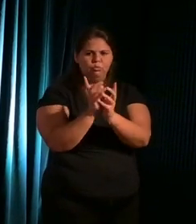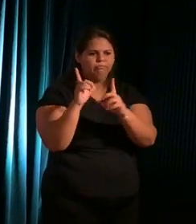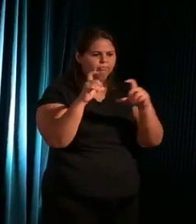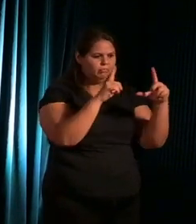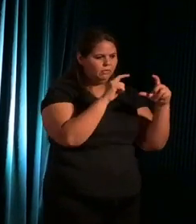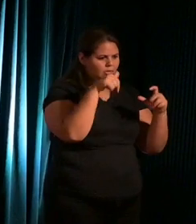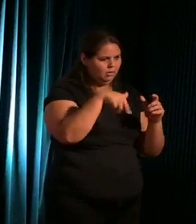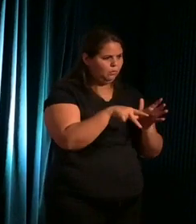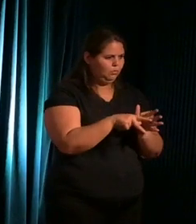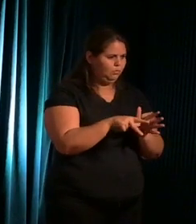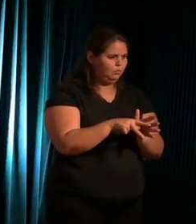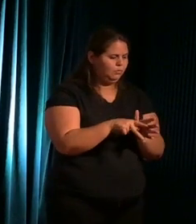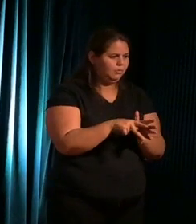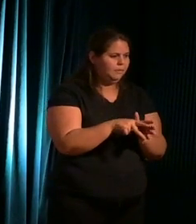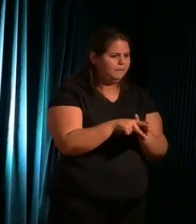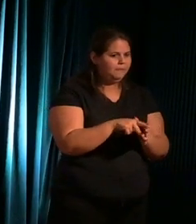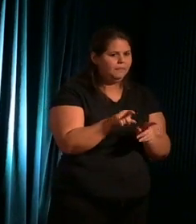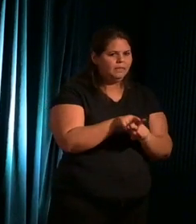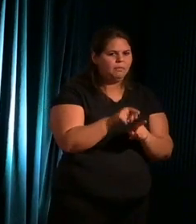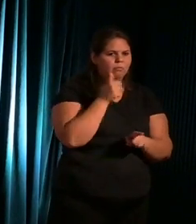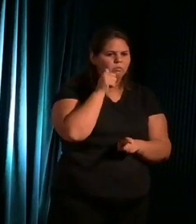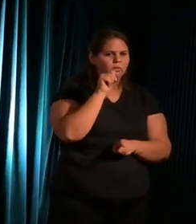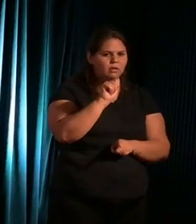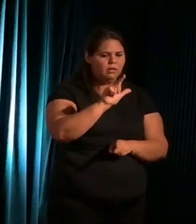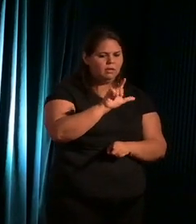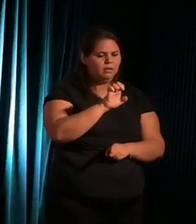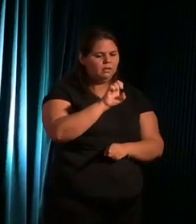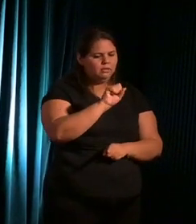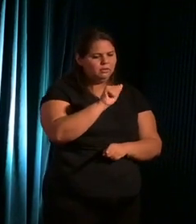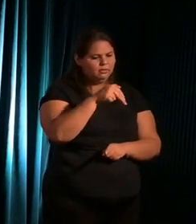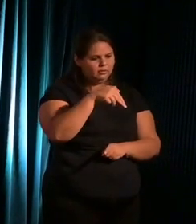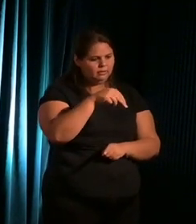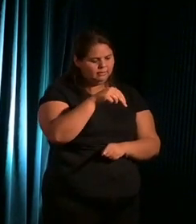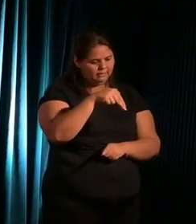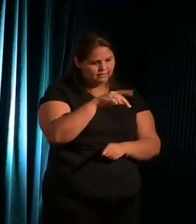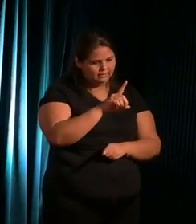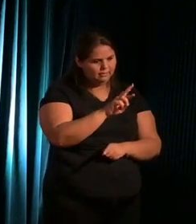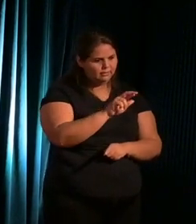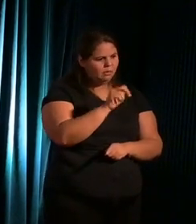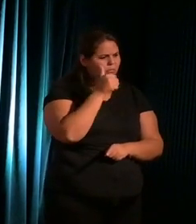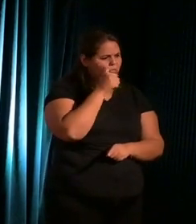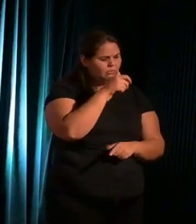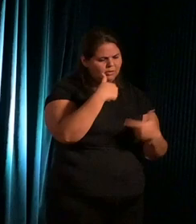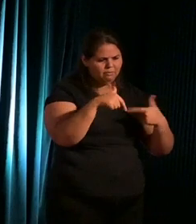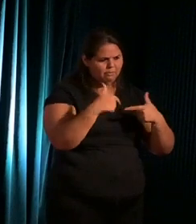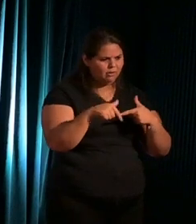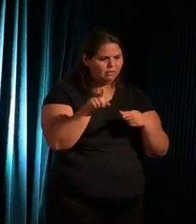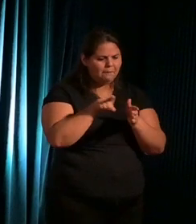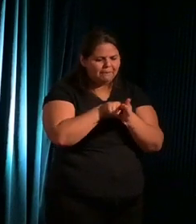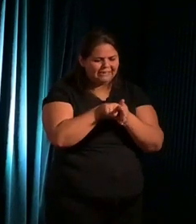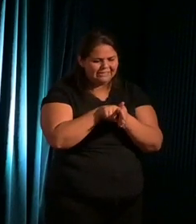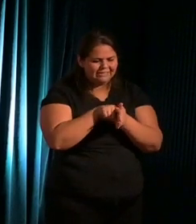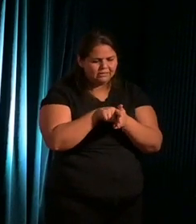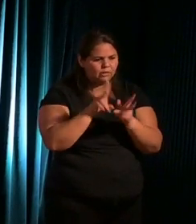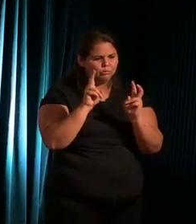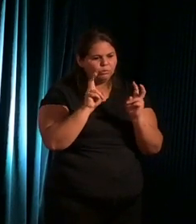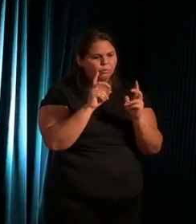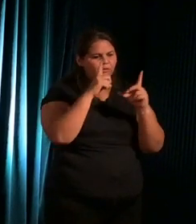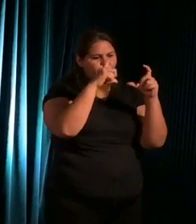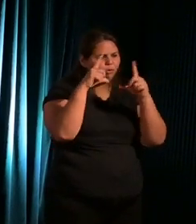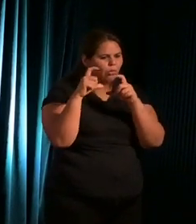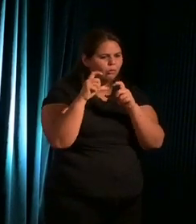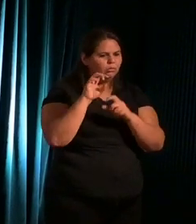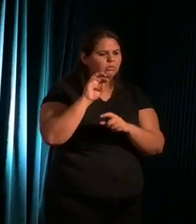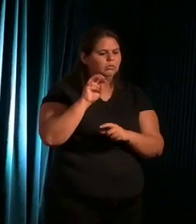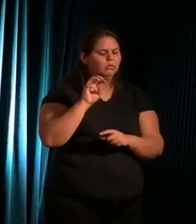Alessandra Coutinho, assistência de curadoria, mas pesquisadora do acervo do filme desde o início, né,